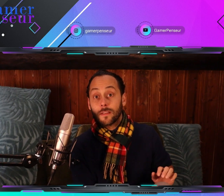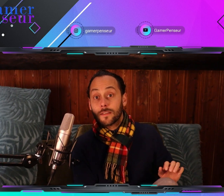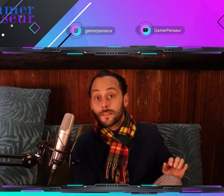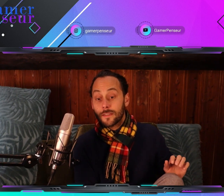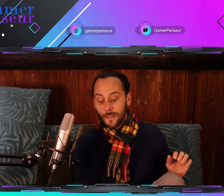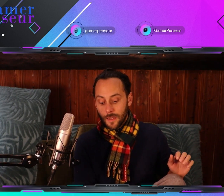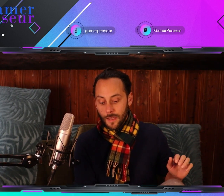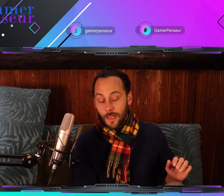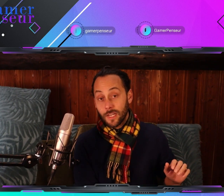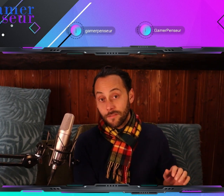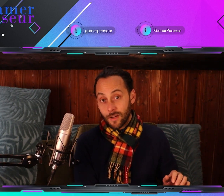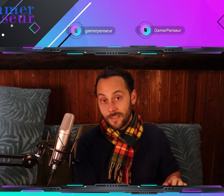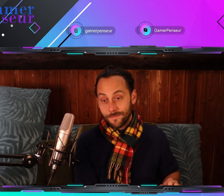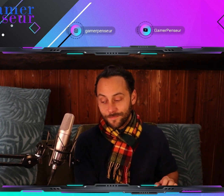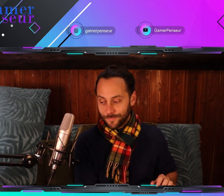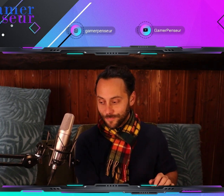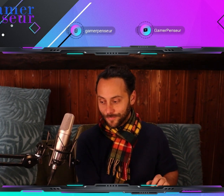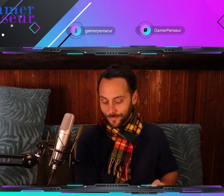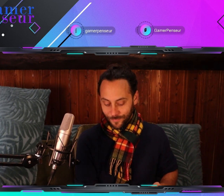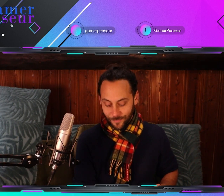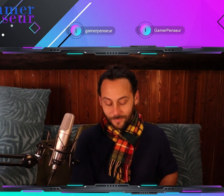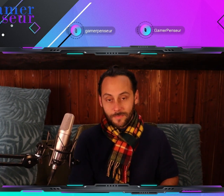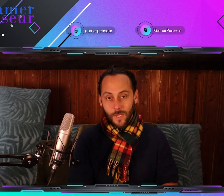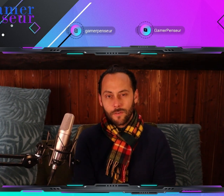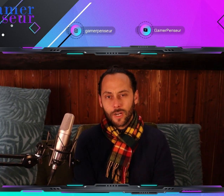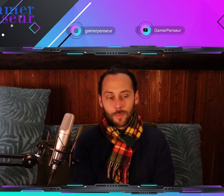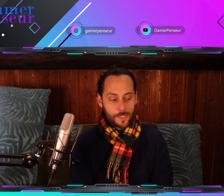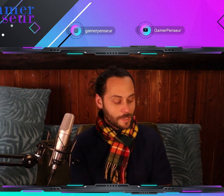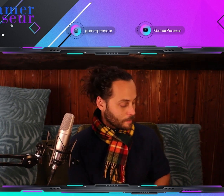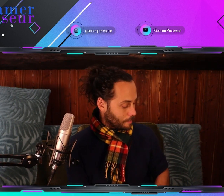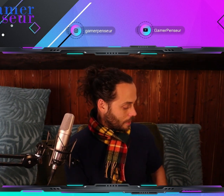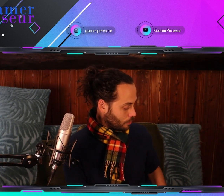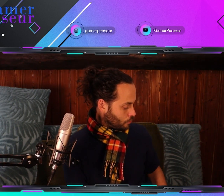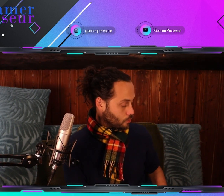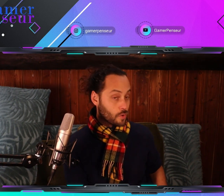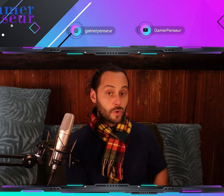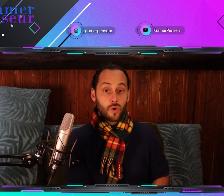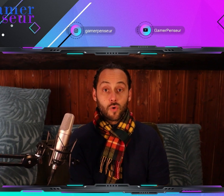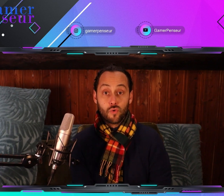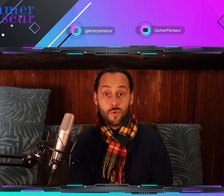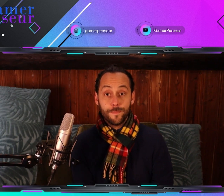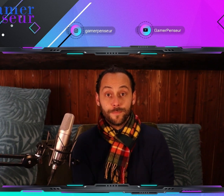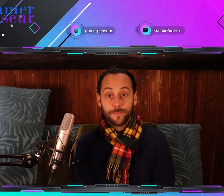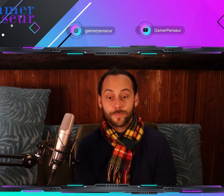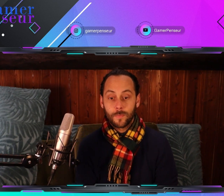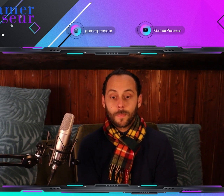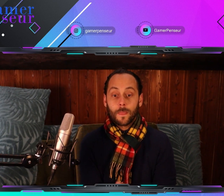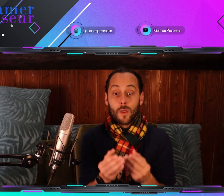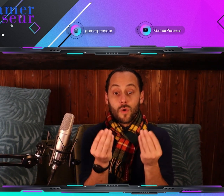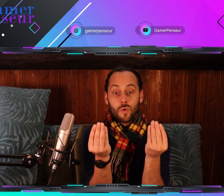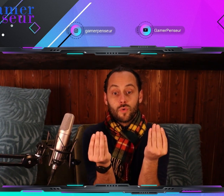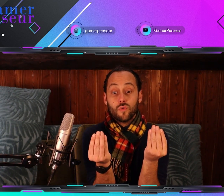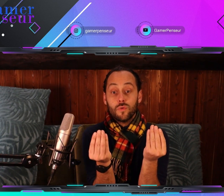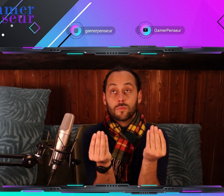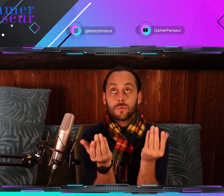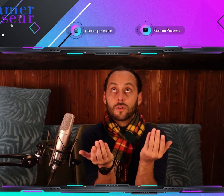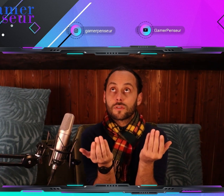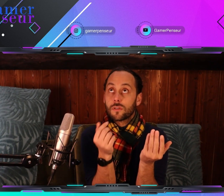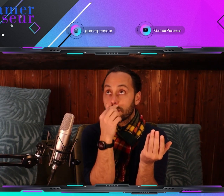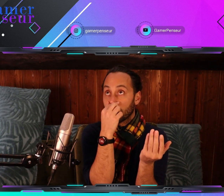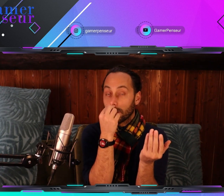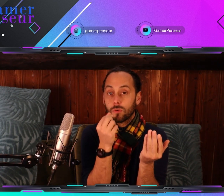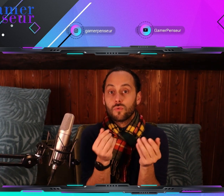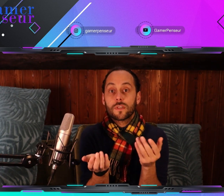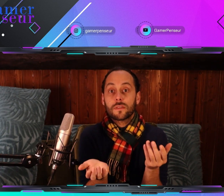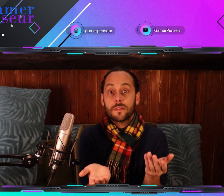de syntaxe avec les phrases. On va commencer par le où. Où, dans le